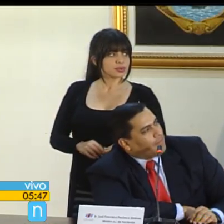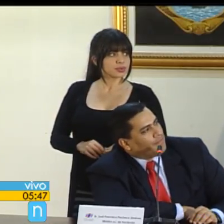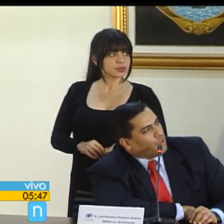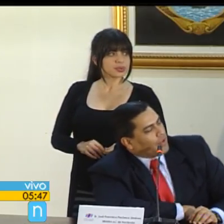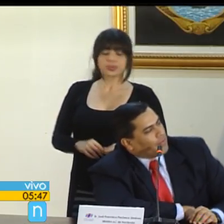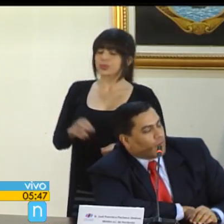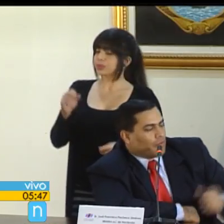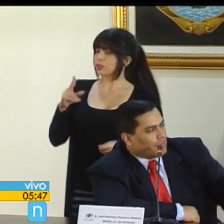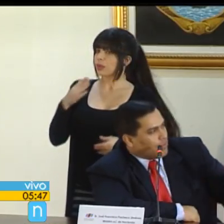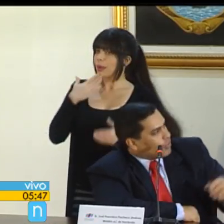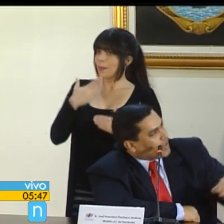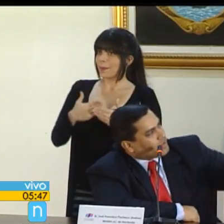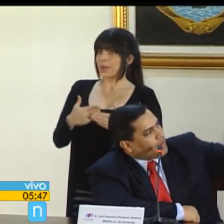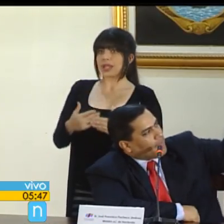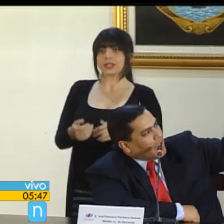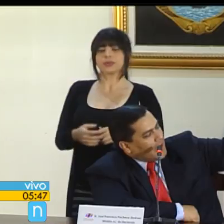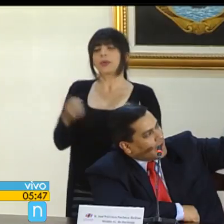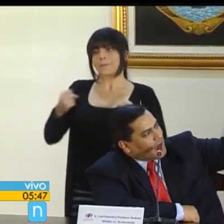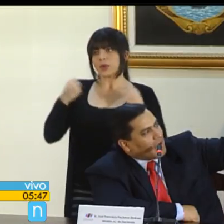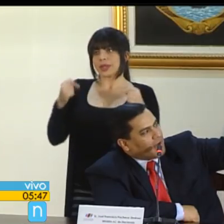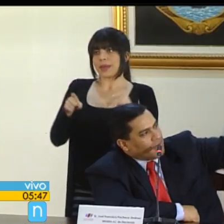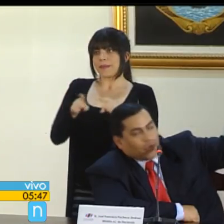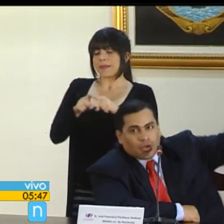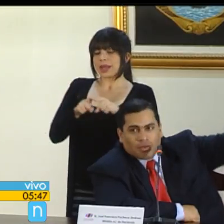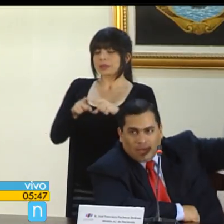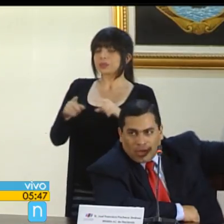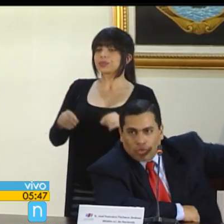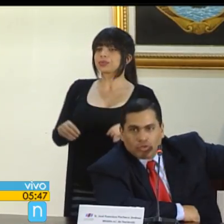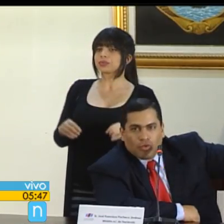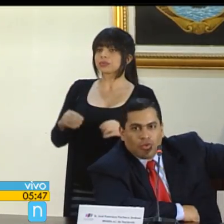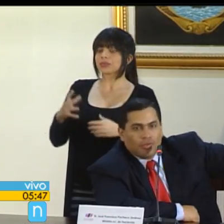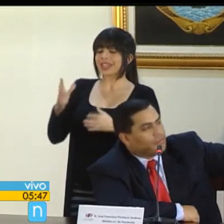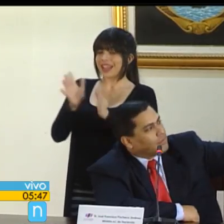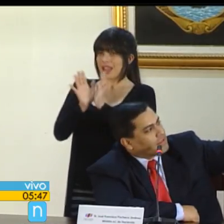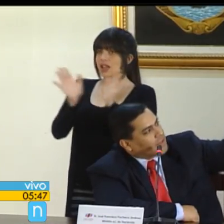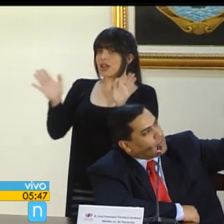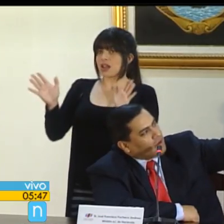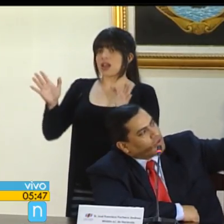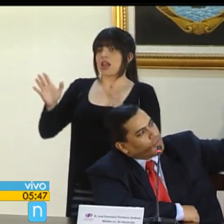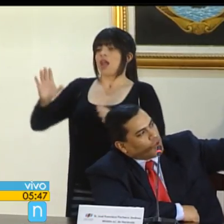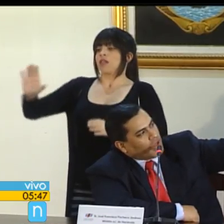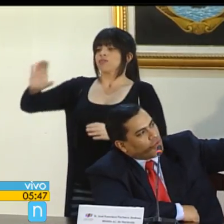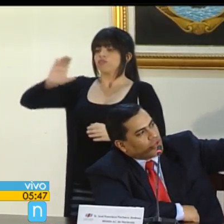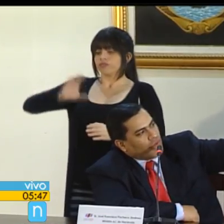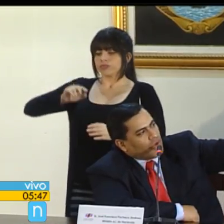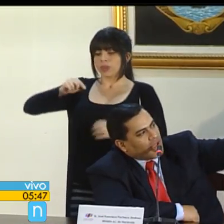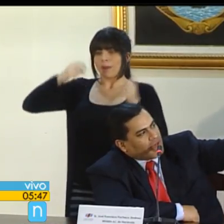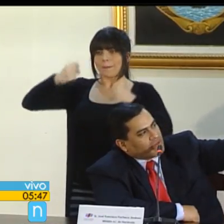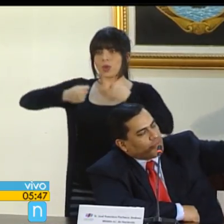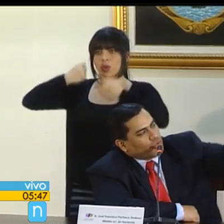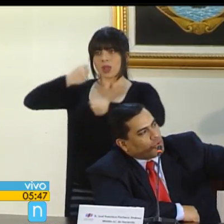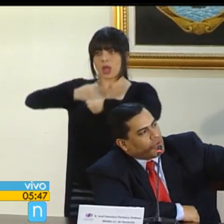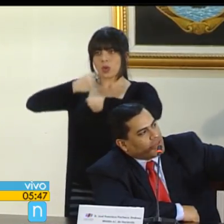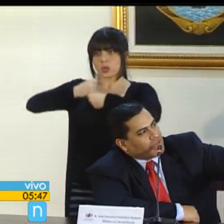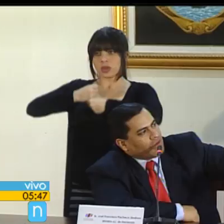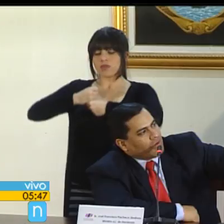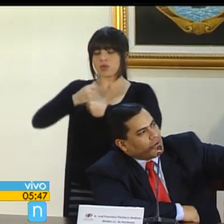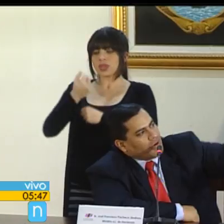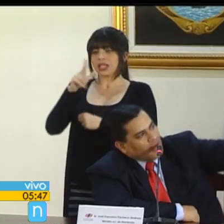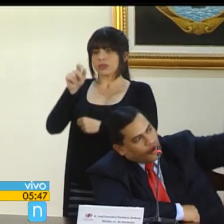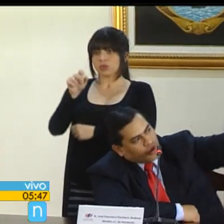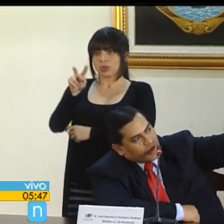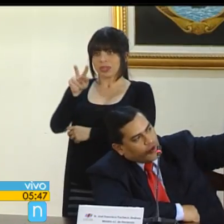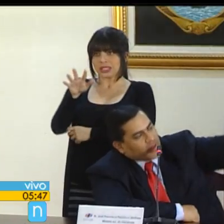¿Ok? Muy bien. Bueno, y poderes. La carga, a grosso modo, está en manos del Poder Ejecutivo, que crece